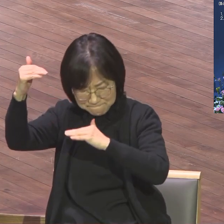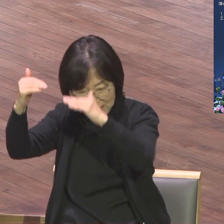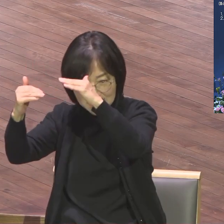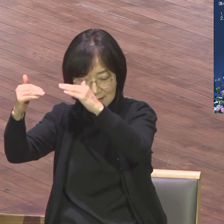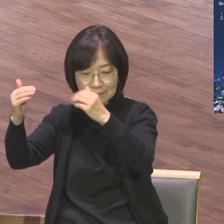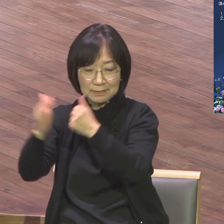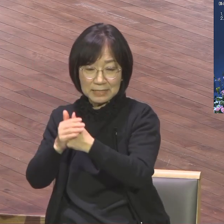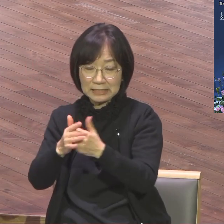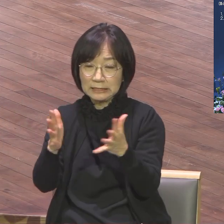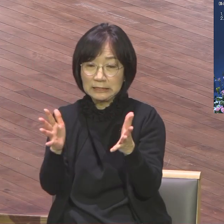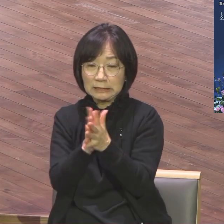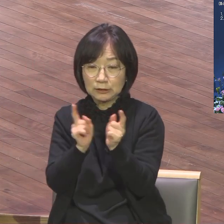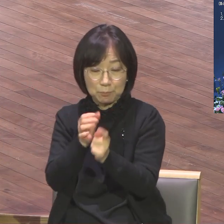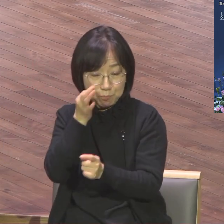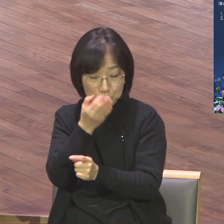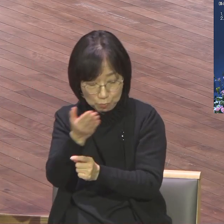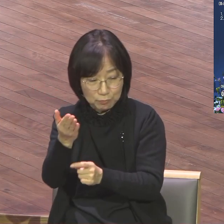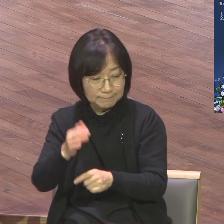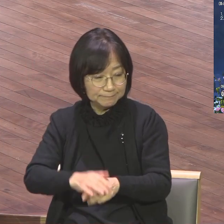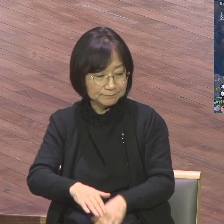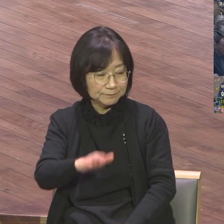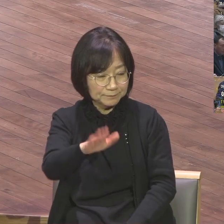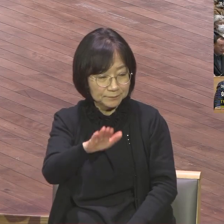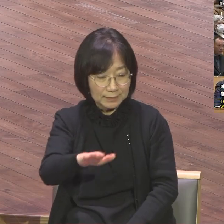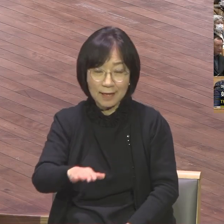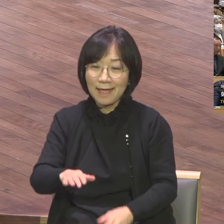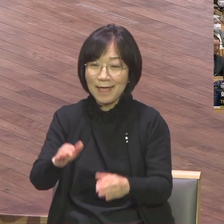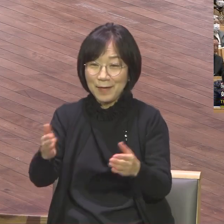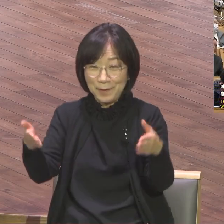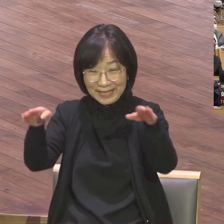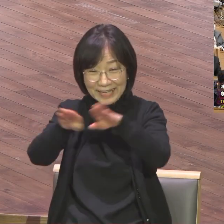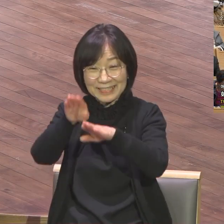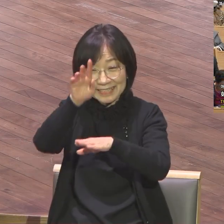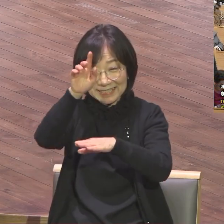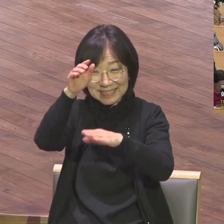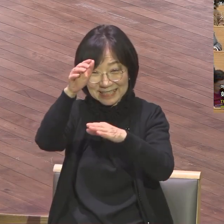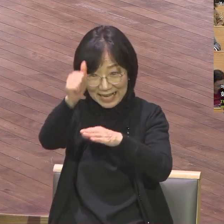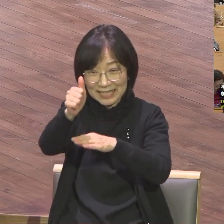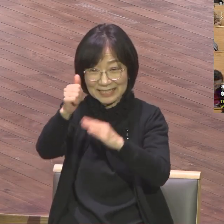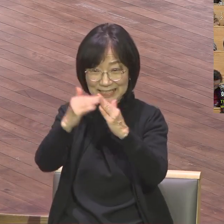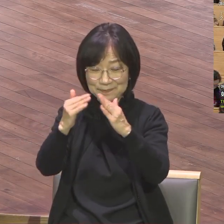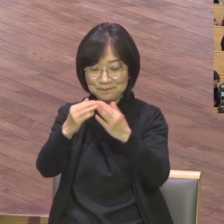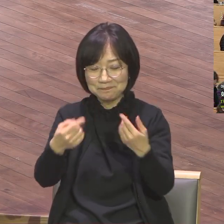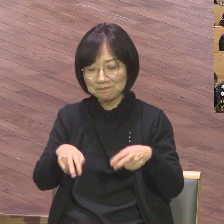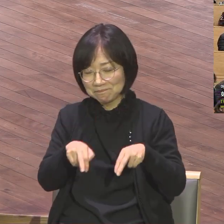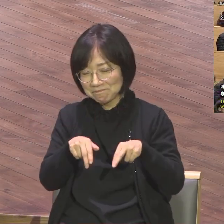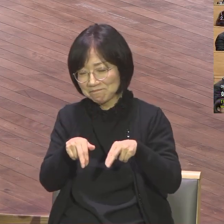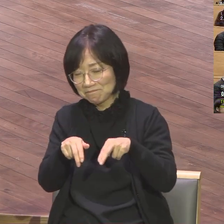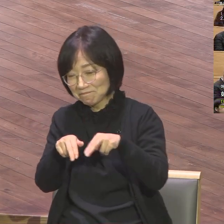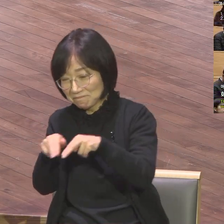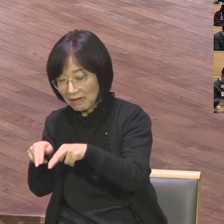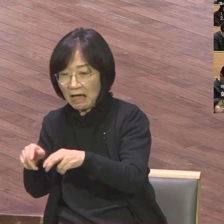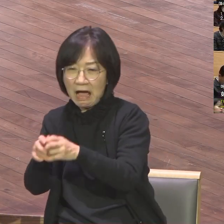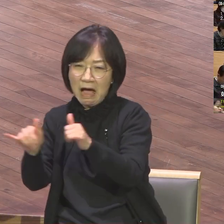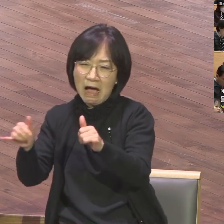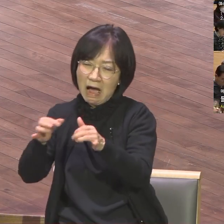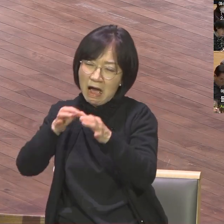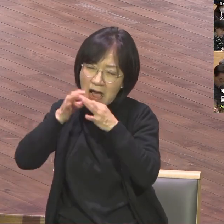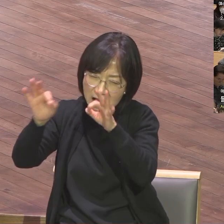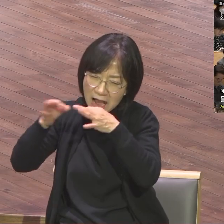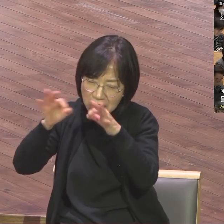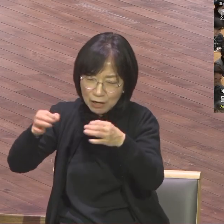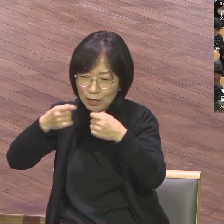사실을 증명합니다. 38절입니다 회당장의 집에 함께 가서 떠드는 것과 사람들이 울며 심히 통곡함을